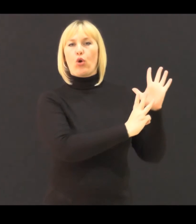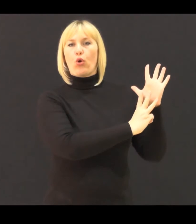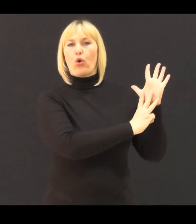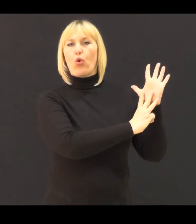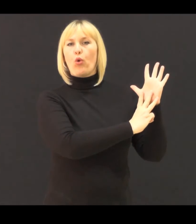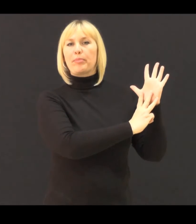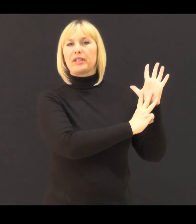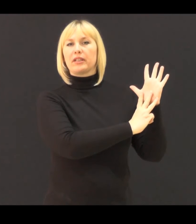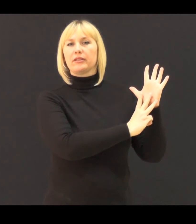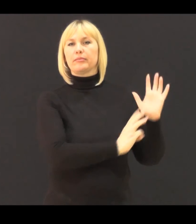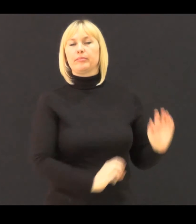Opt.